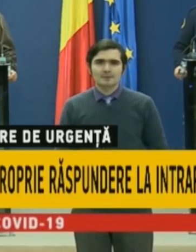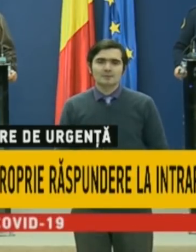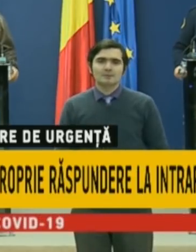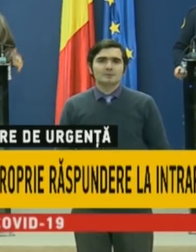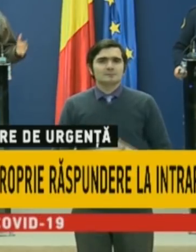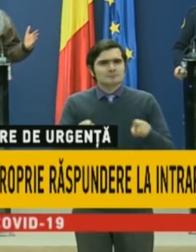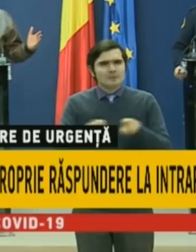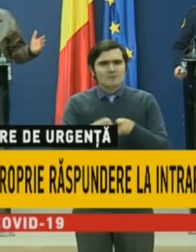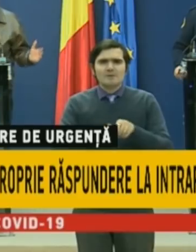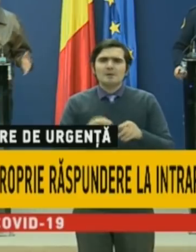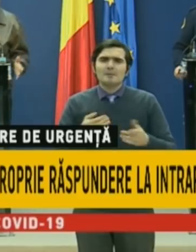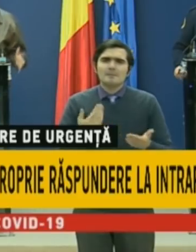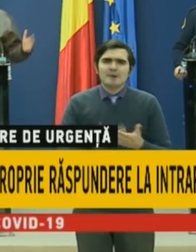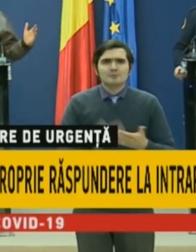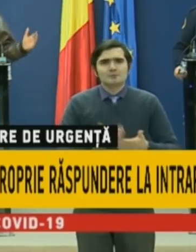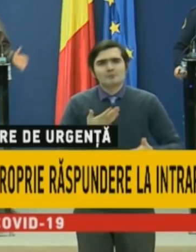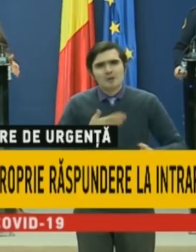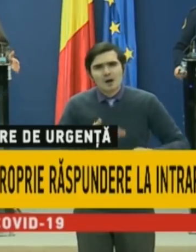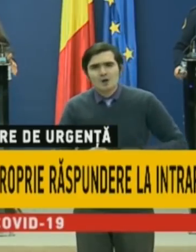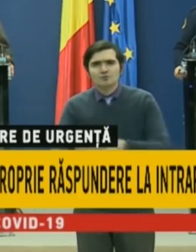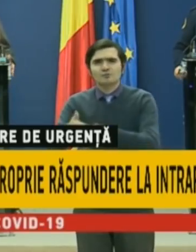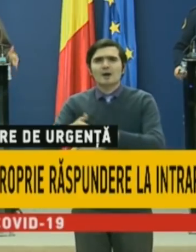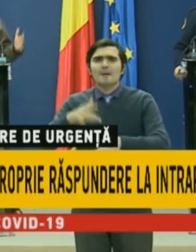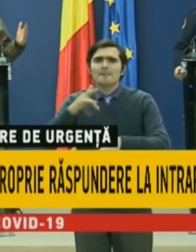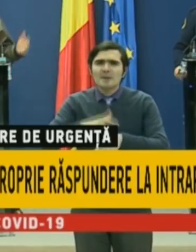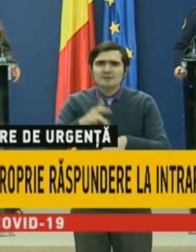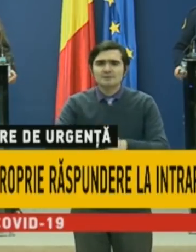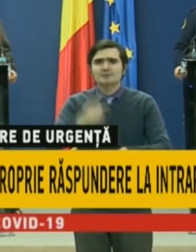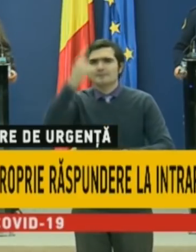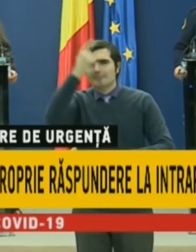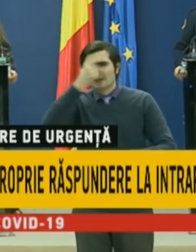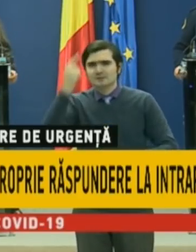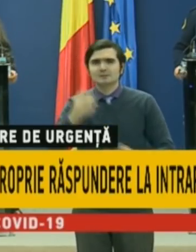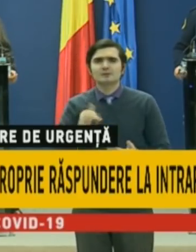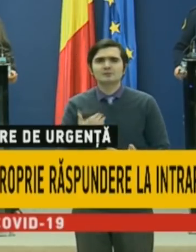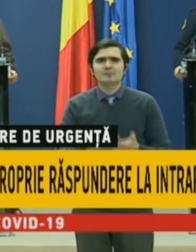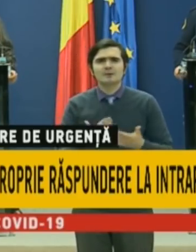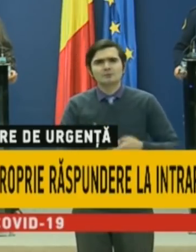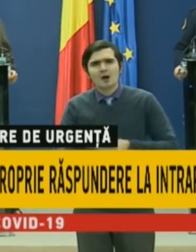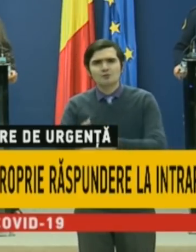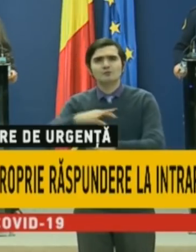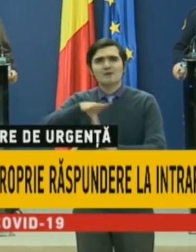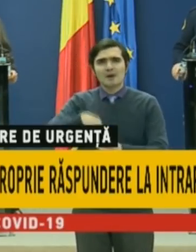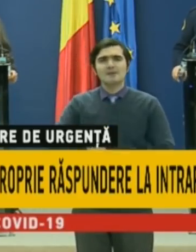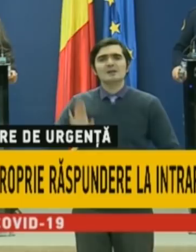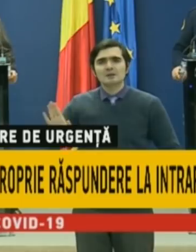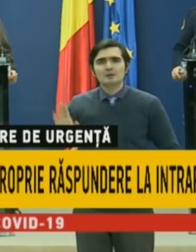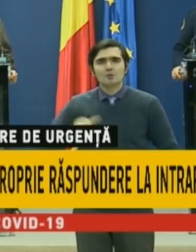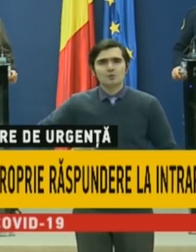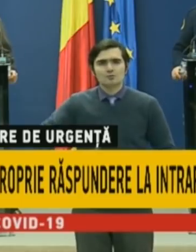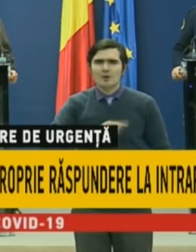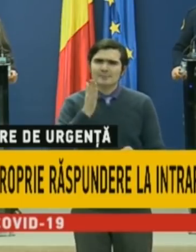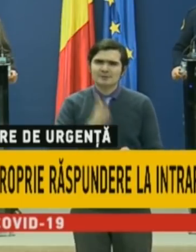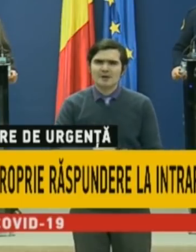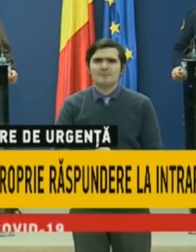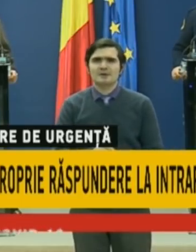Totodată, pentru a ajuta medicii, asistentele și în același timp familiile lor, am stabilit